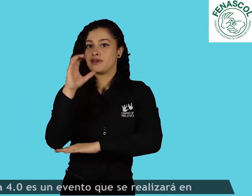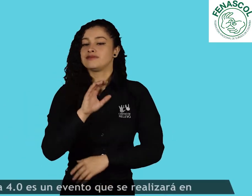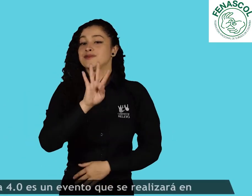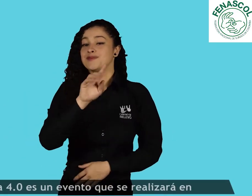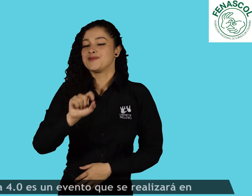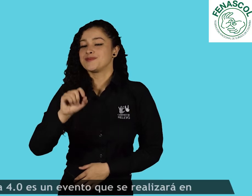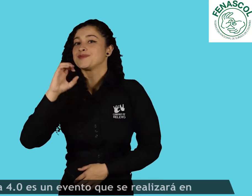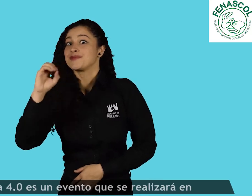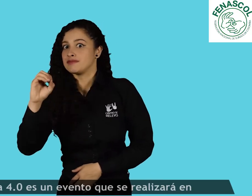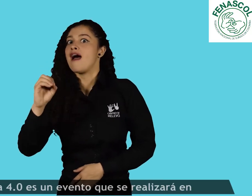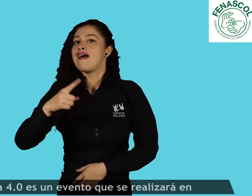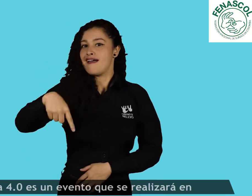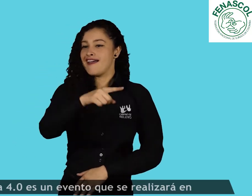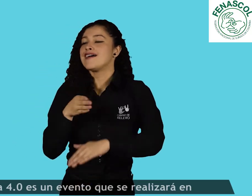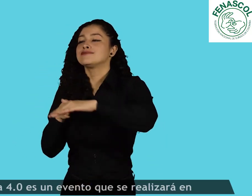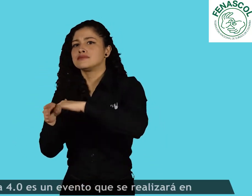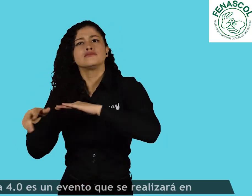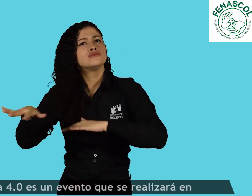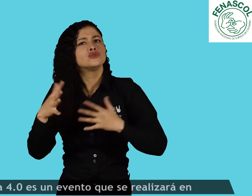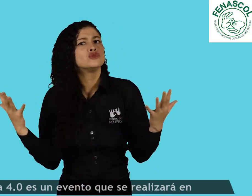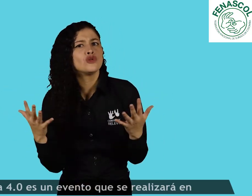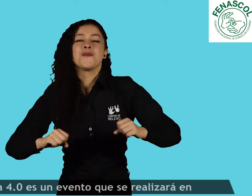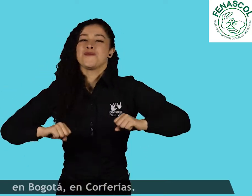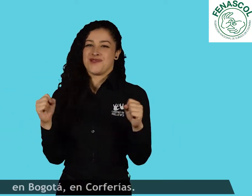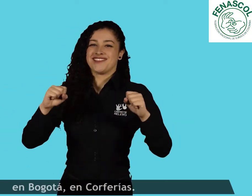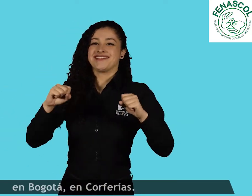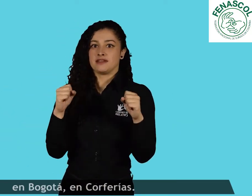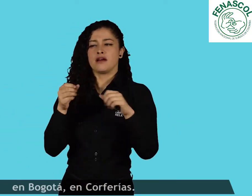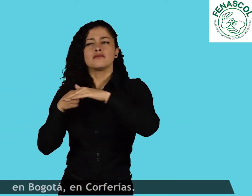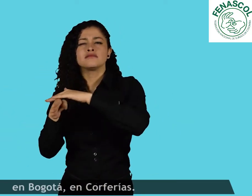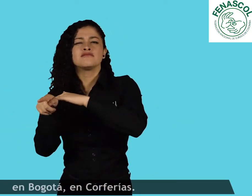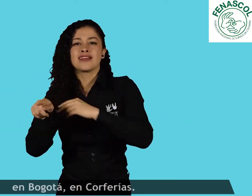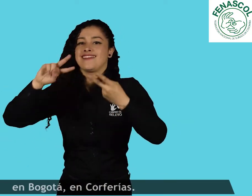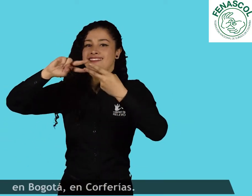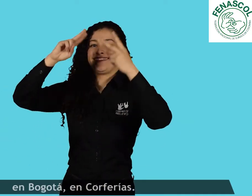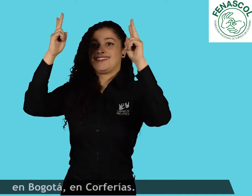Colombia 4.0 es un evento que se realizará en Bogotá, en Corferias.